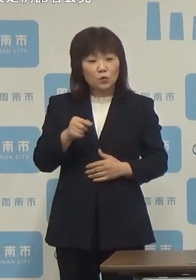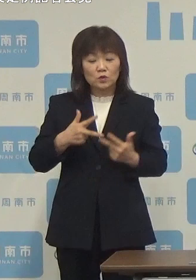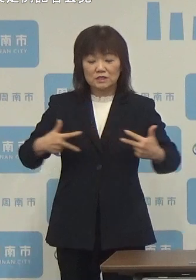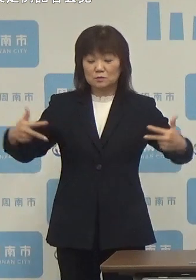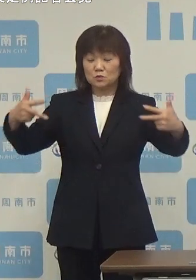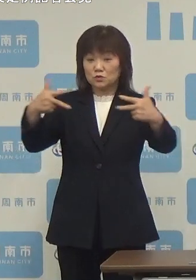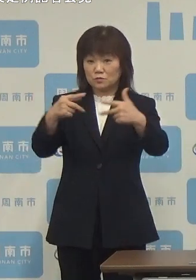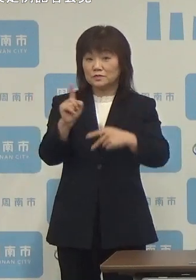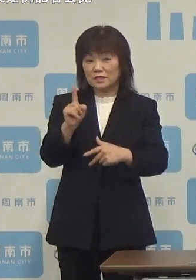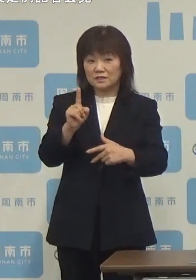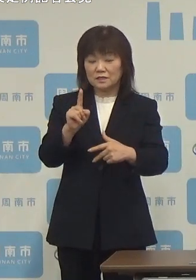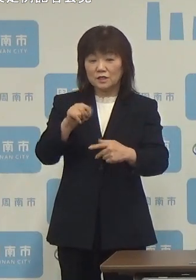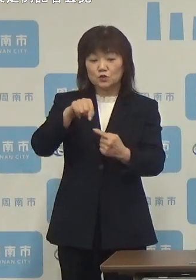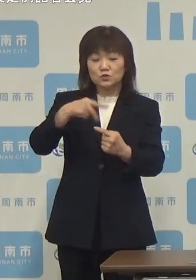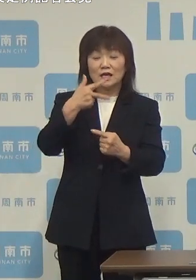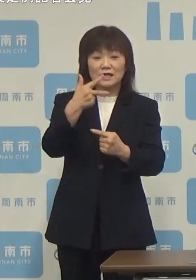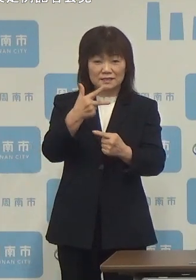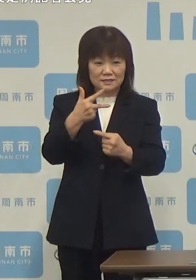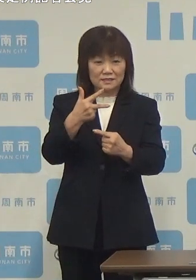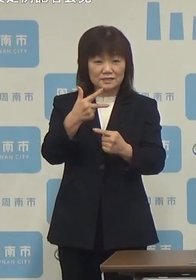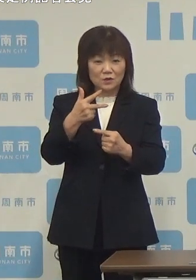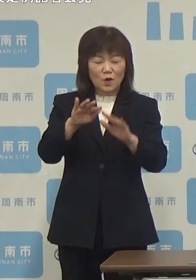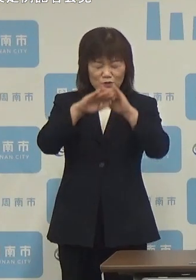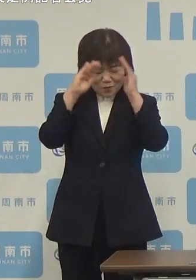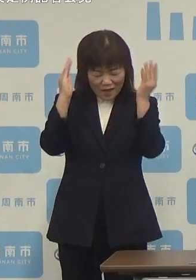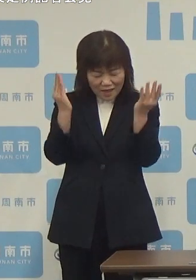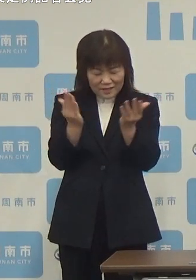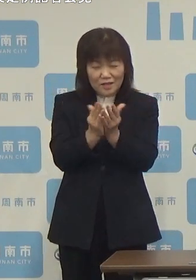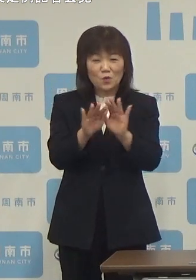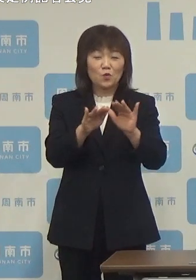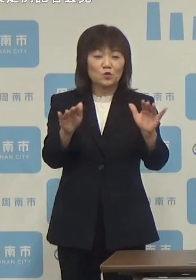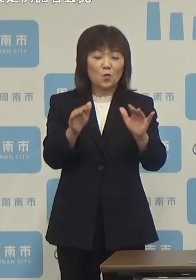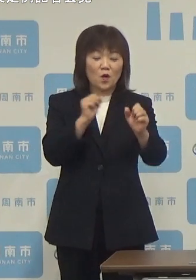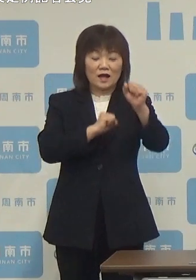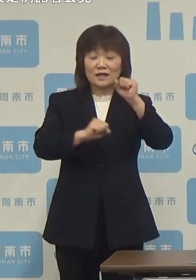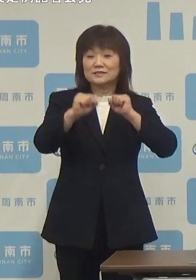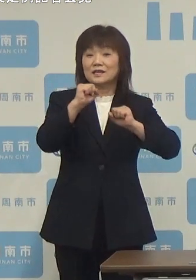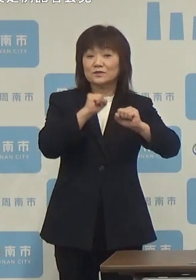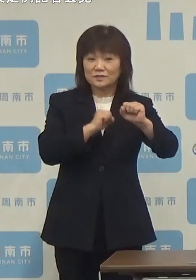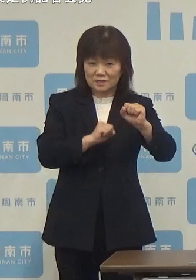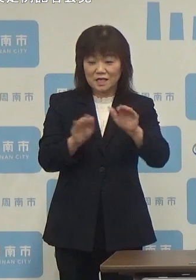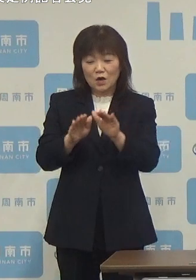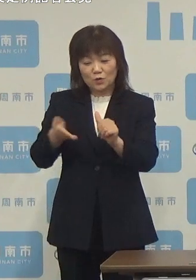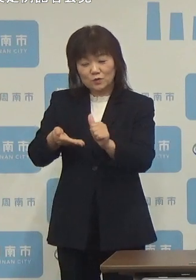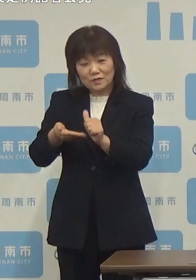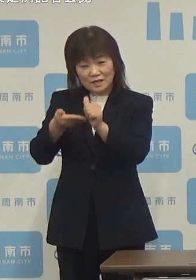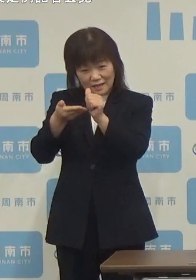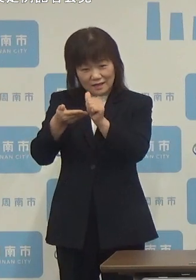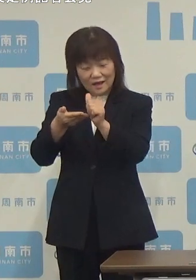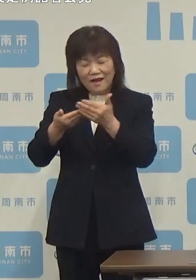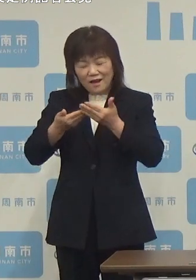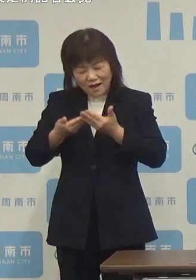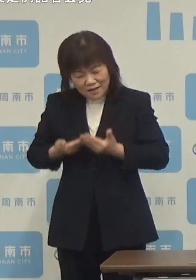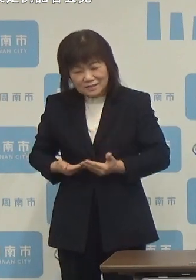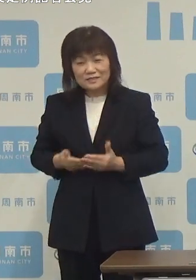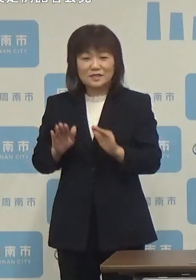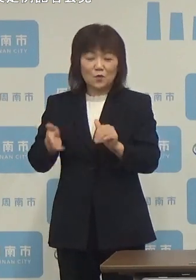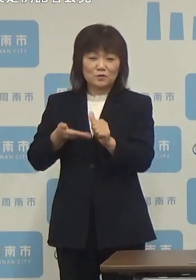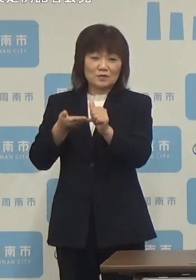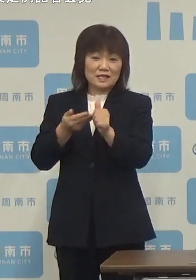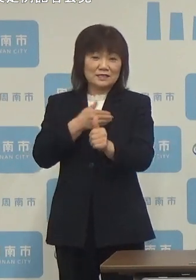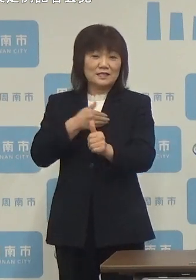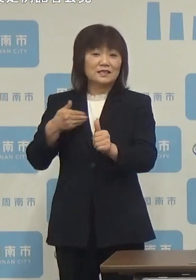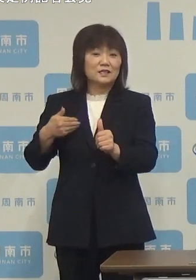ンポジウムは本市においてすべての子どもが活躍し、子育て世代が安心して子育